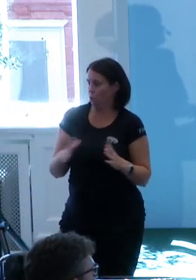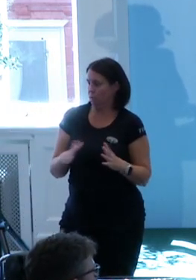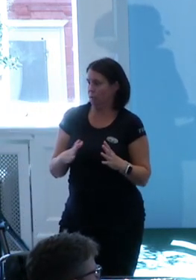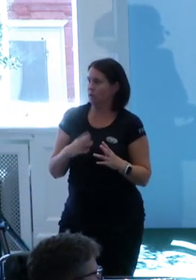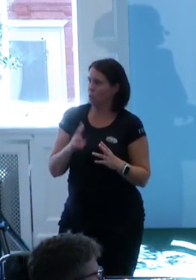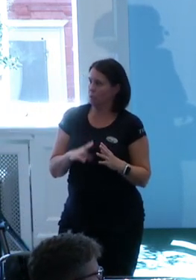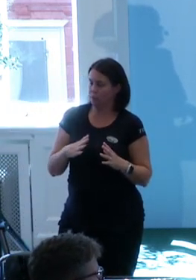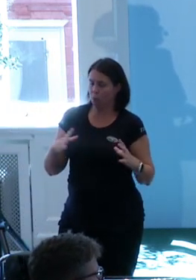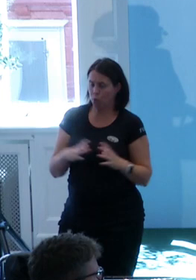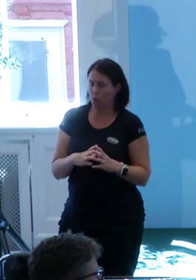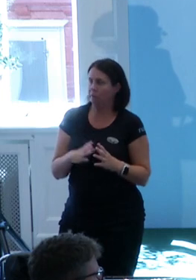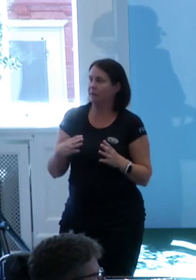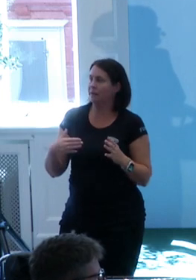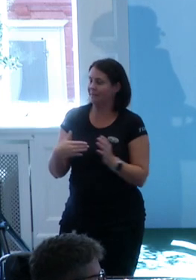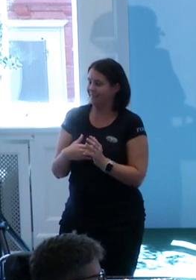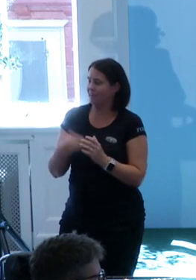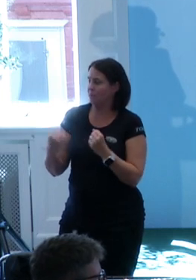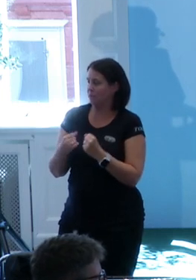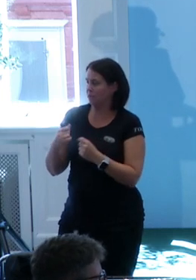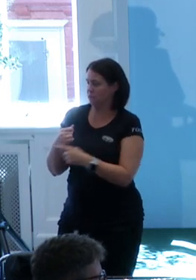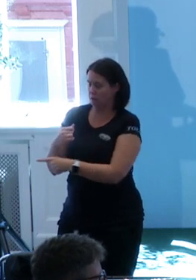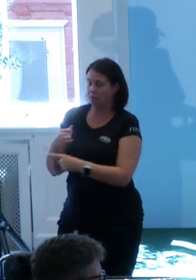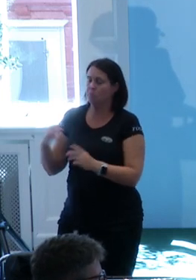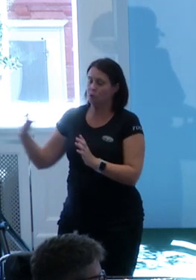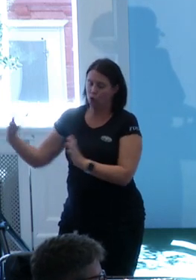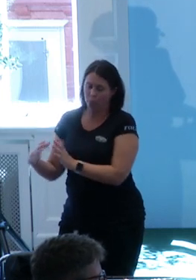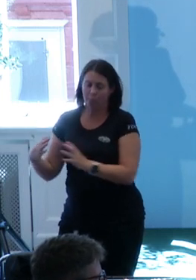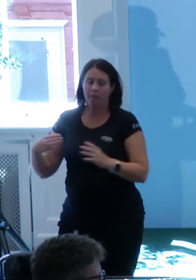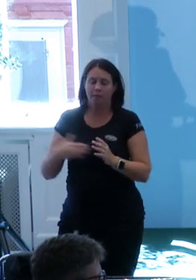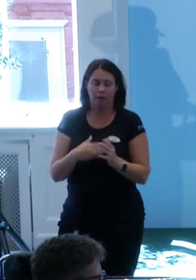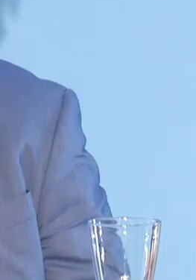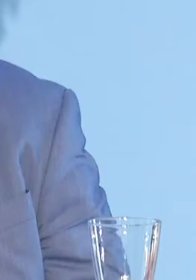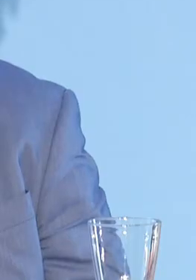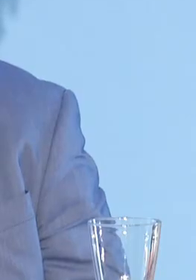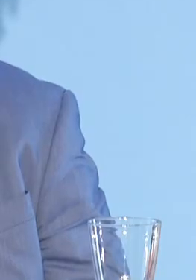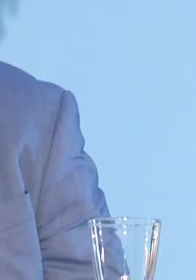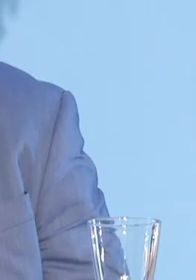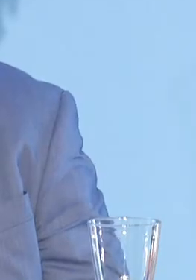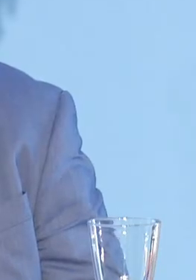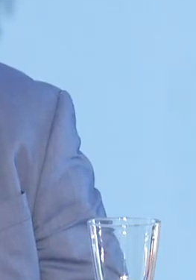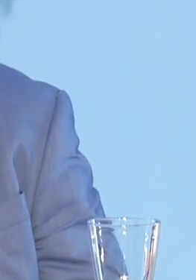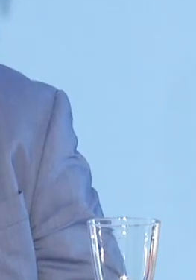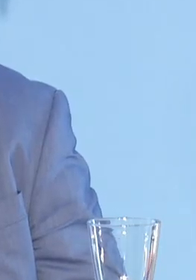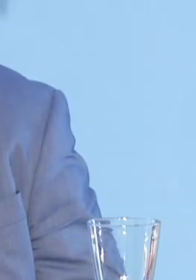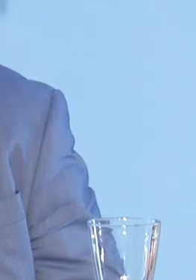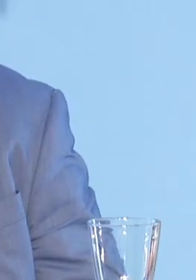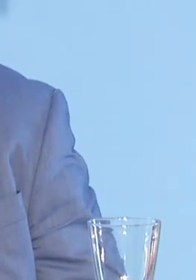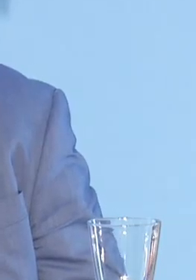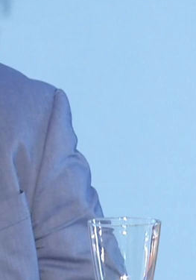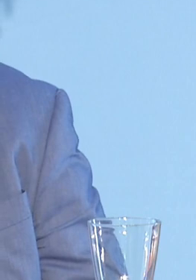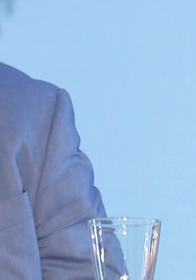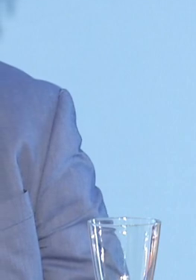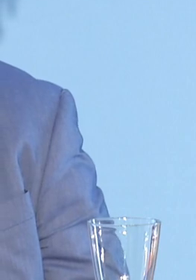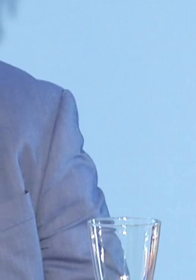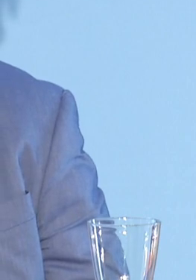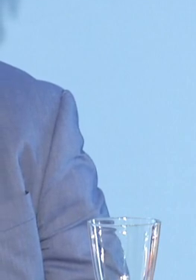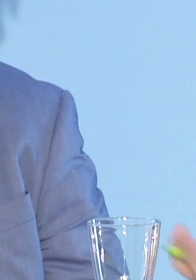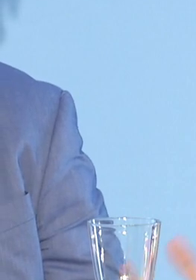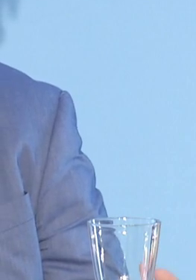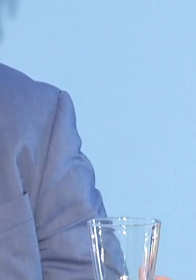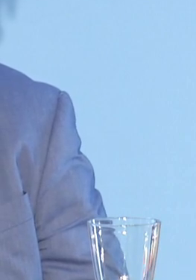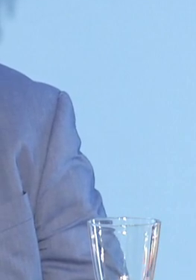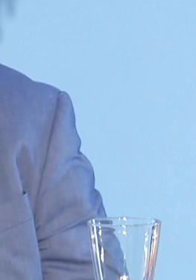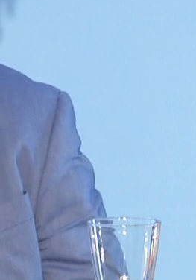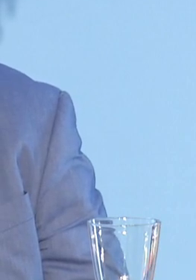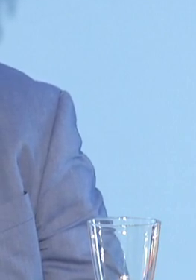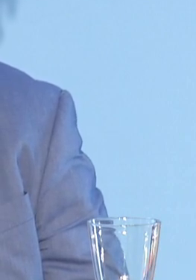konkreta utrymmet till bilisterna, till förmån för cyklisterna. Samma sak när vi pratar budget. Vi har bara en viss mängd pengar att röra oss med. Och här